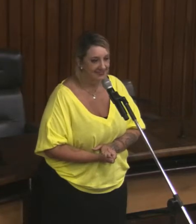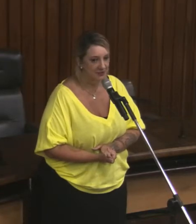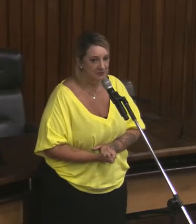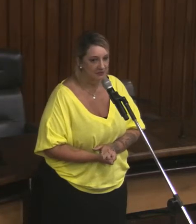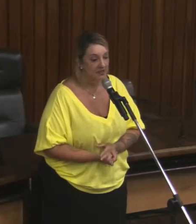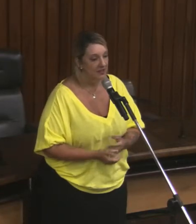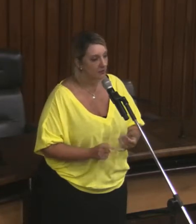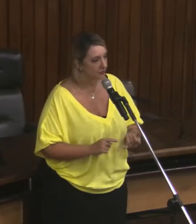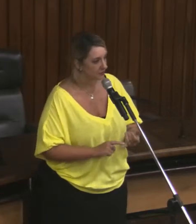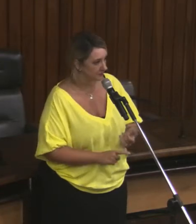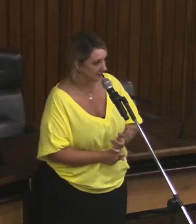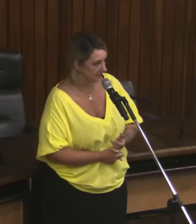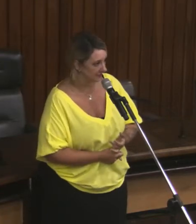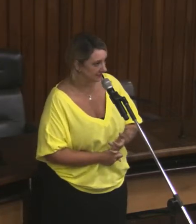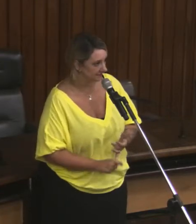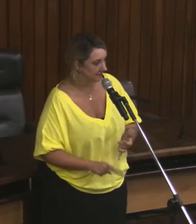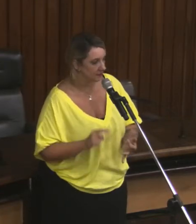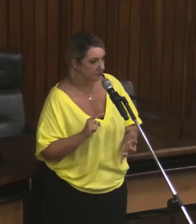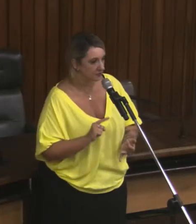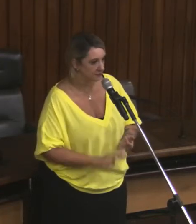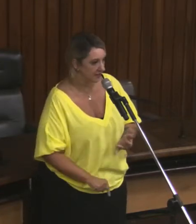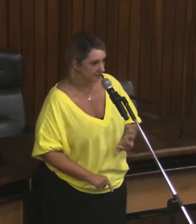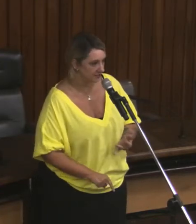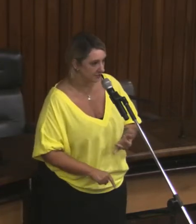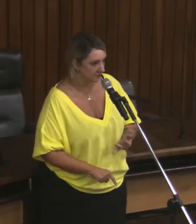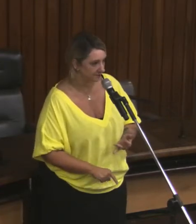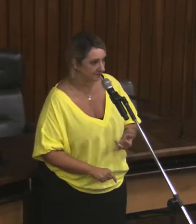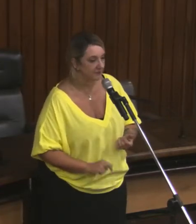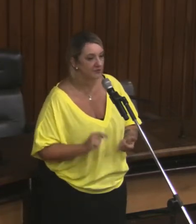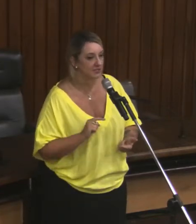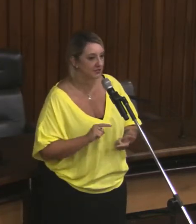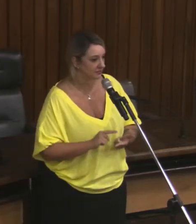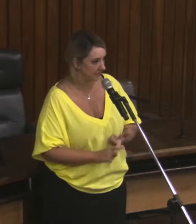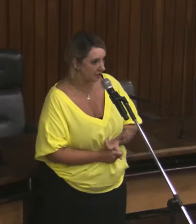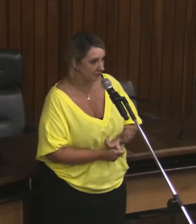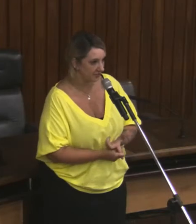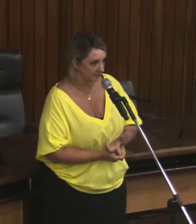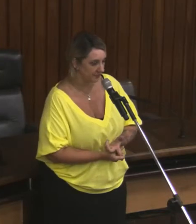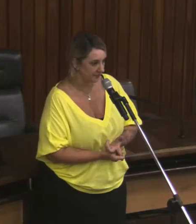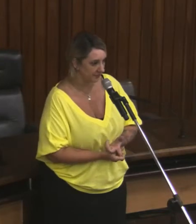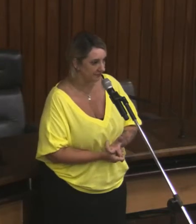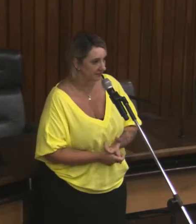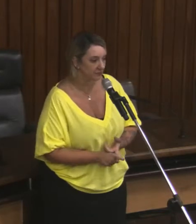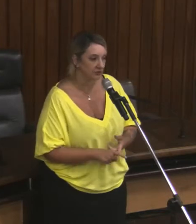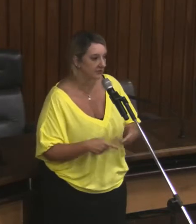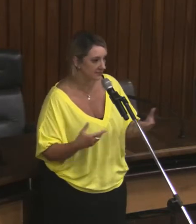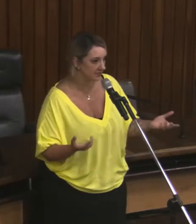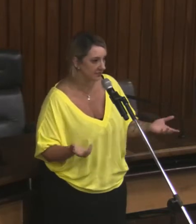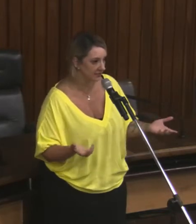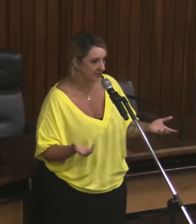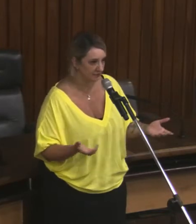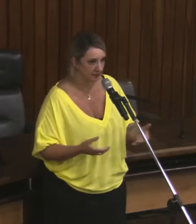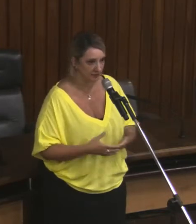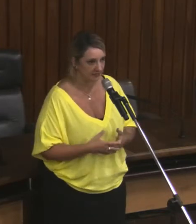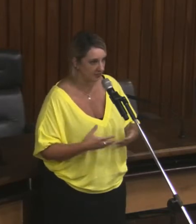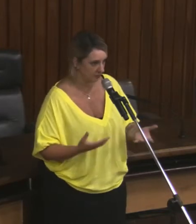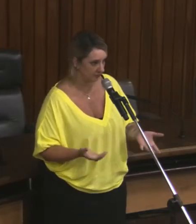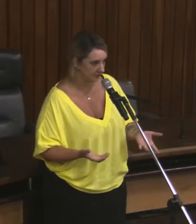Então, é um curso bacana, é um curso prático. Vocês vão realmente aprender. Não estou trazendo aqui a fórmula da roda,